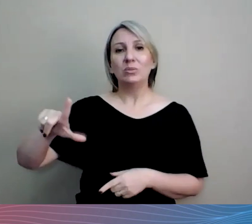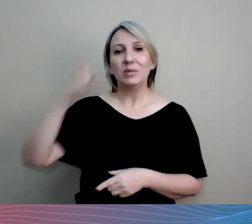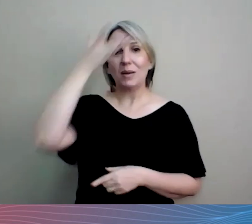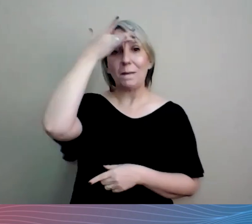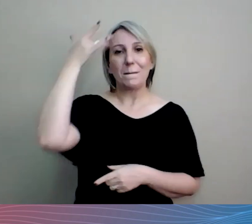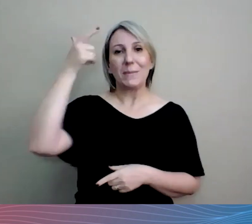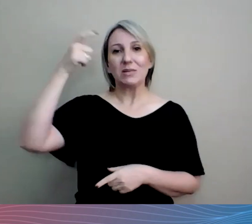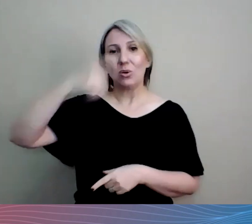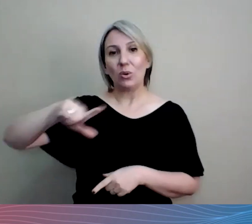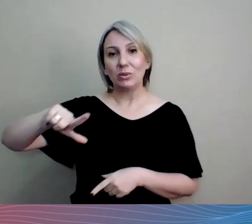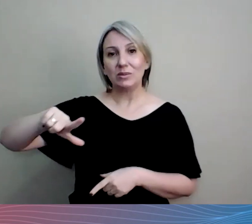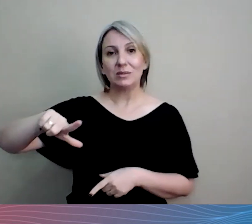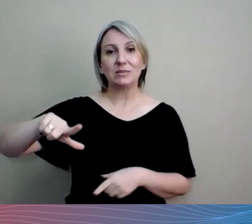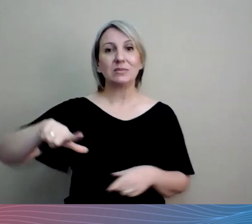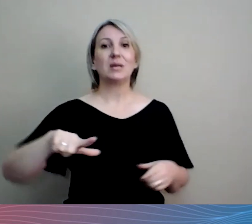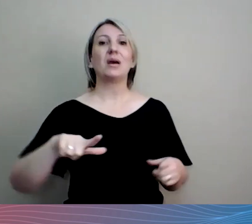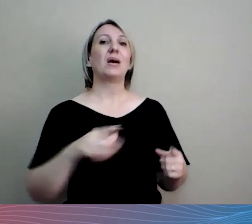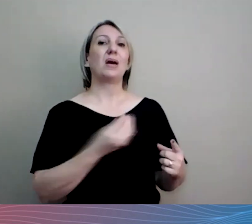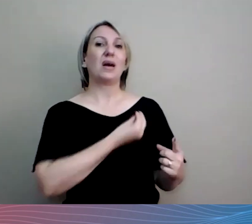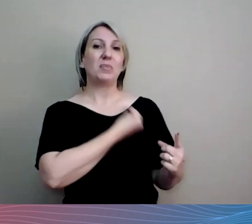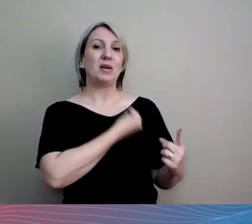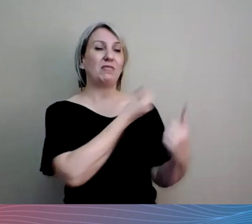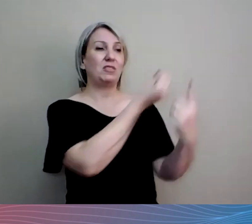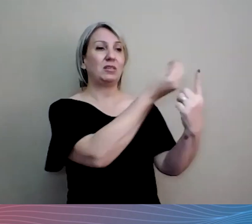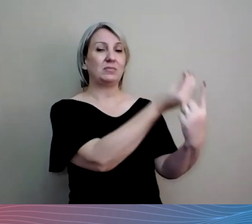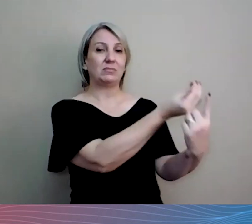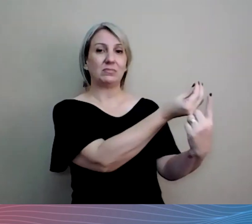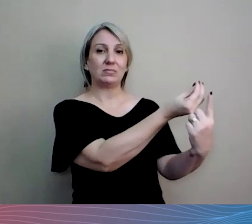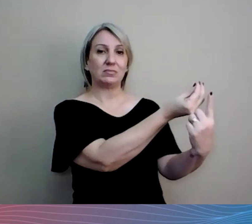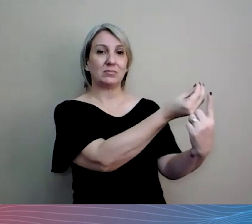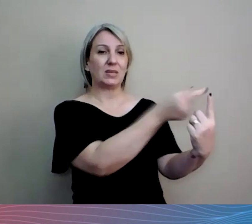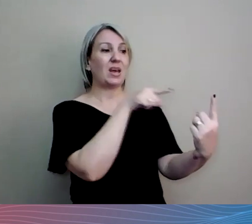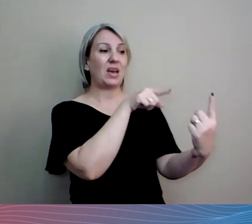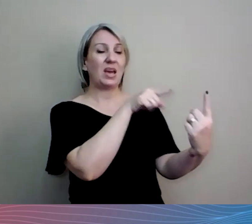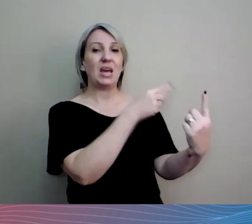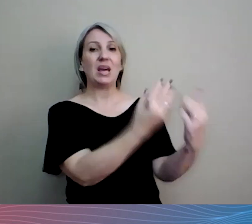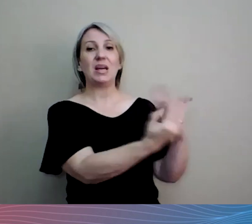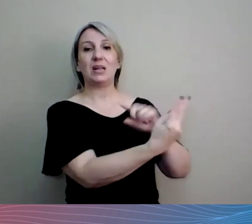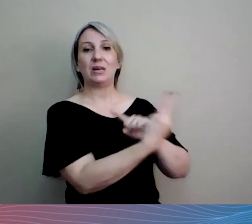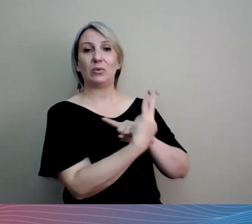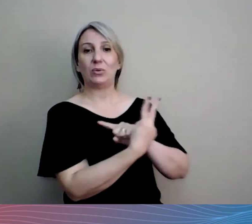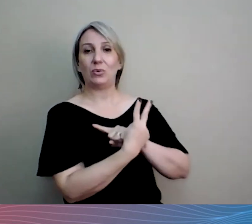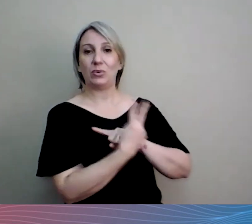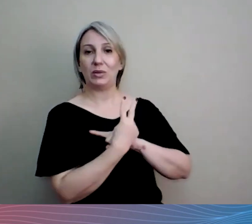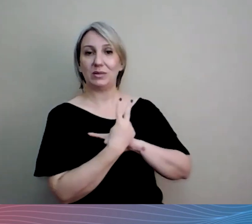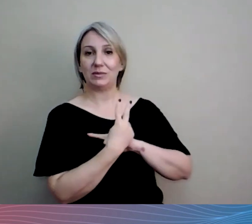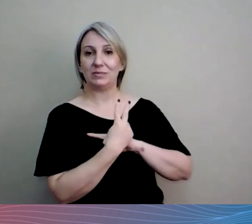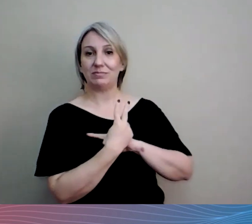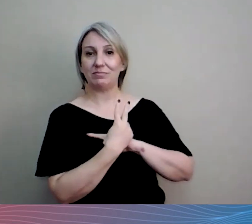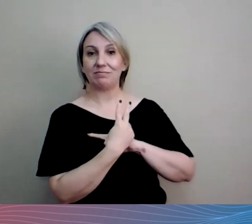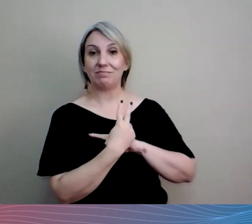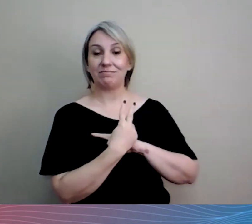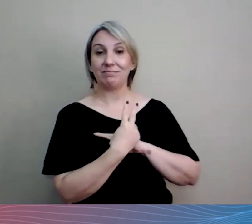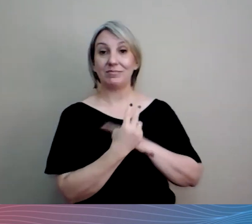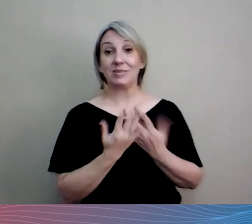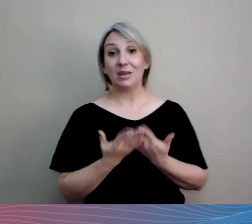Vocês entenderam? Infelizmente, esse é o ambiente hoje. Aí essa pessoa que nós contatamos, nós trouxemos na